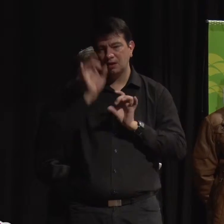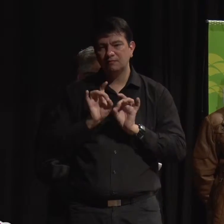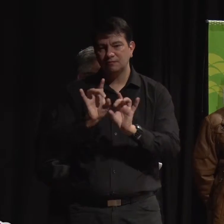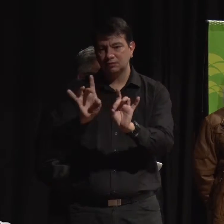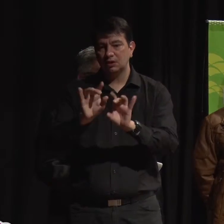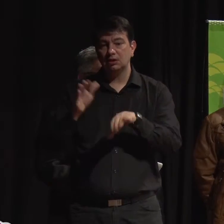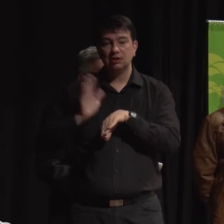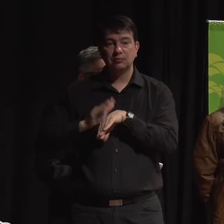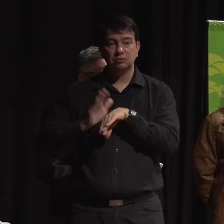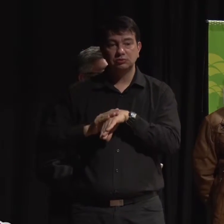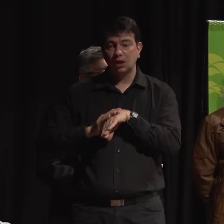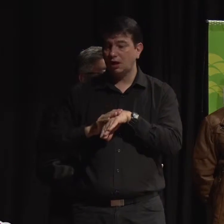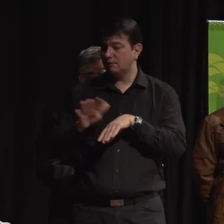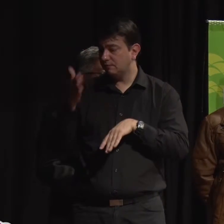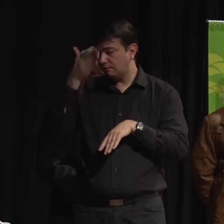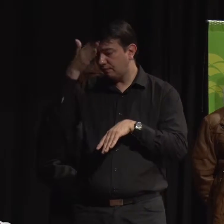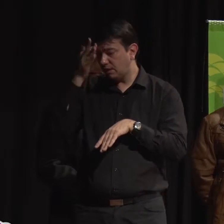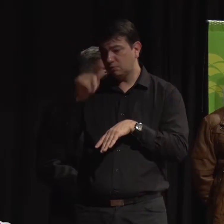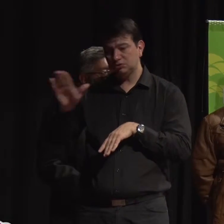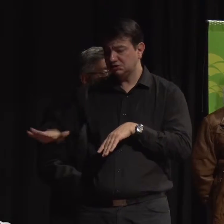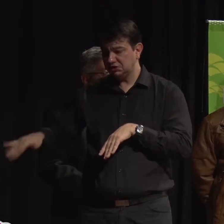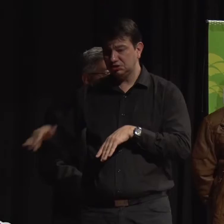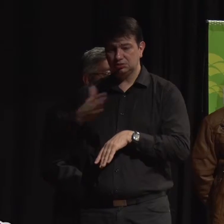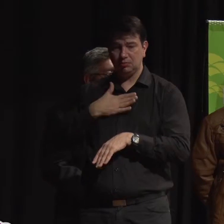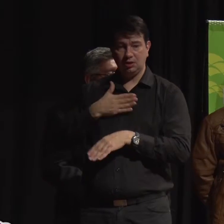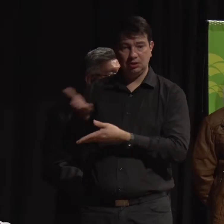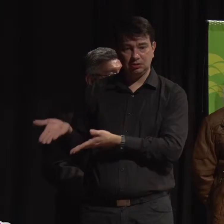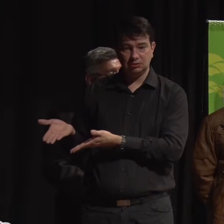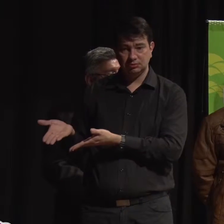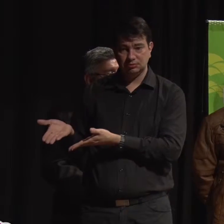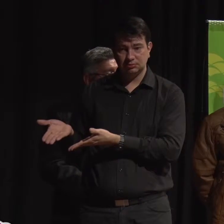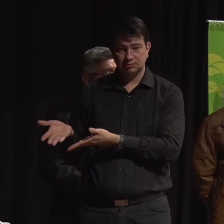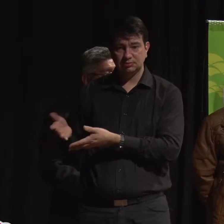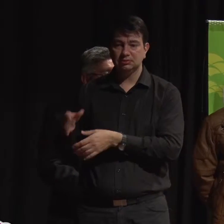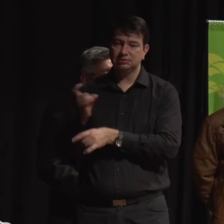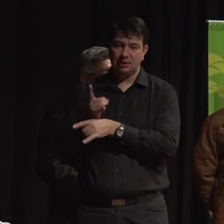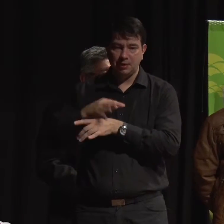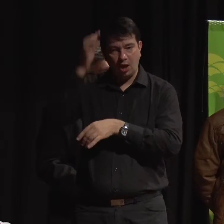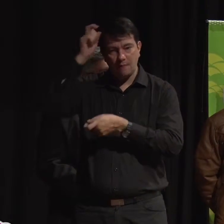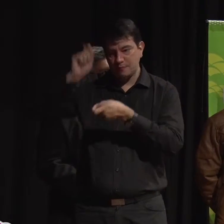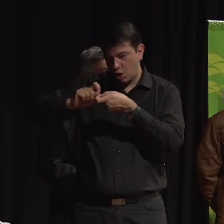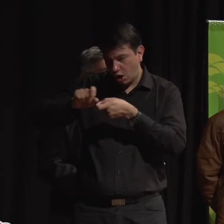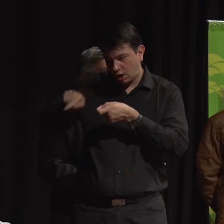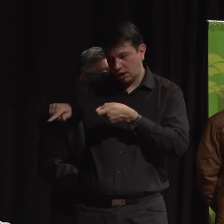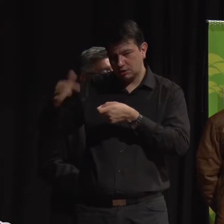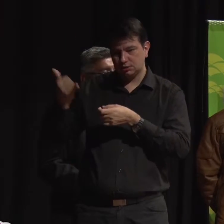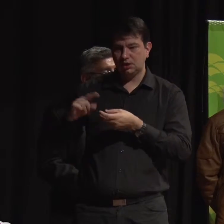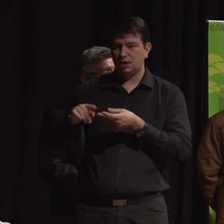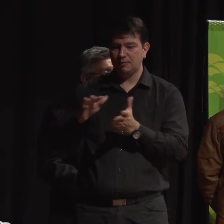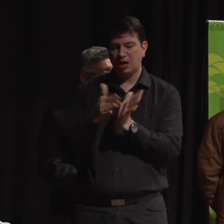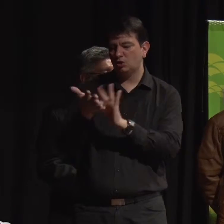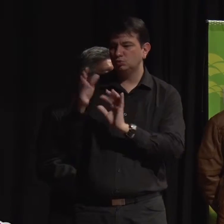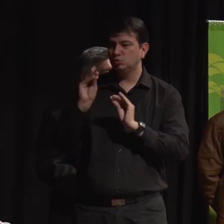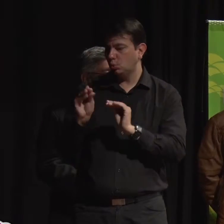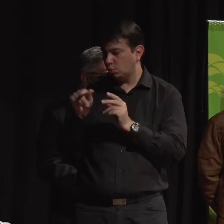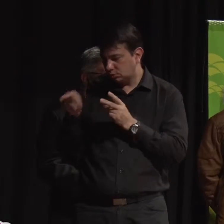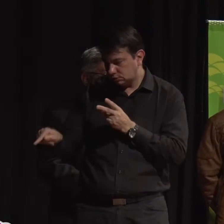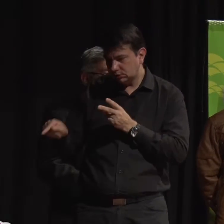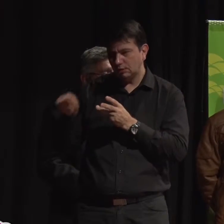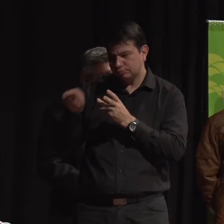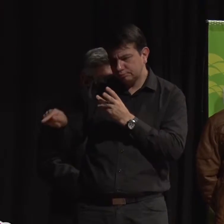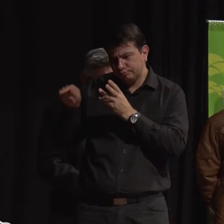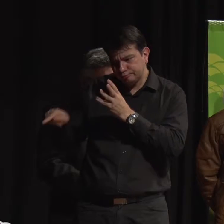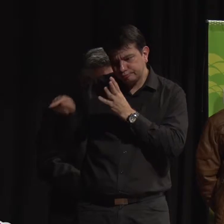niños los que son los apestosos pobres chicos pero siempre son los que tienen piojos siempre son los que están con manos sucias siempre son los niños